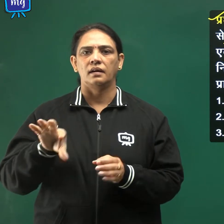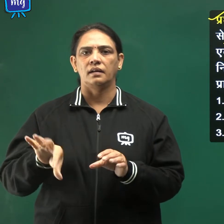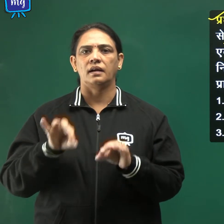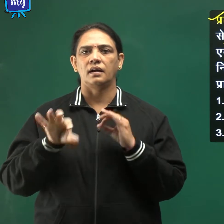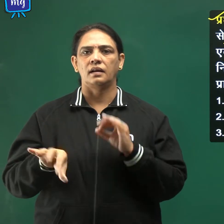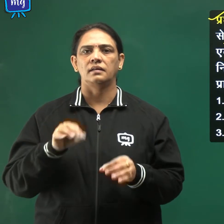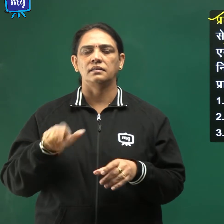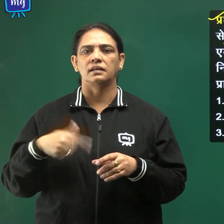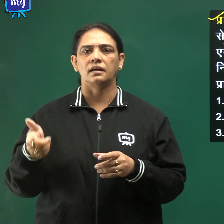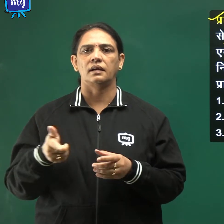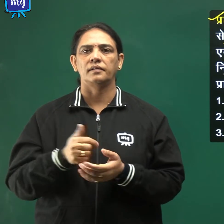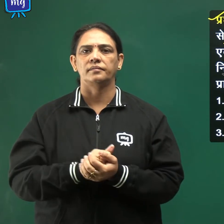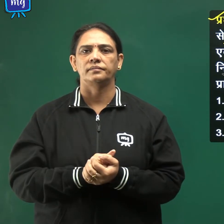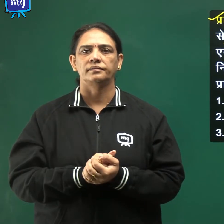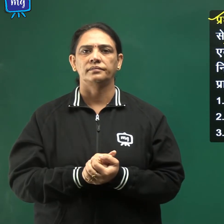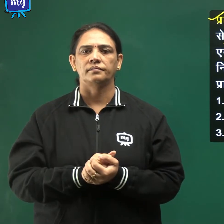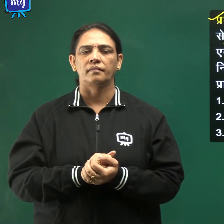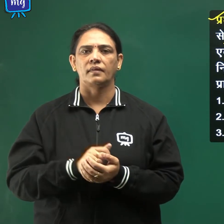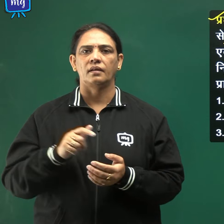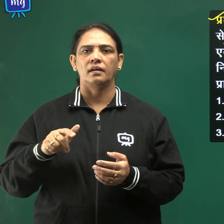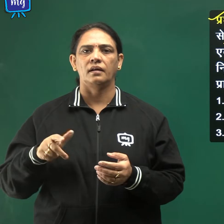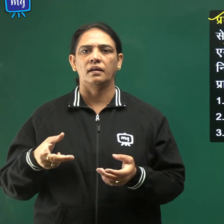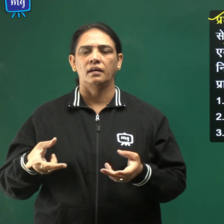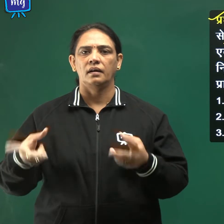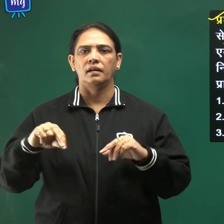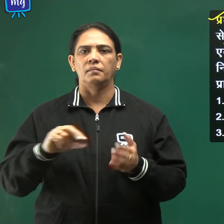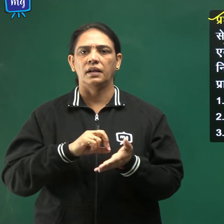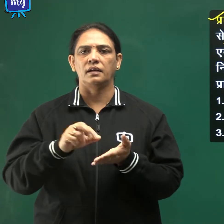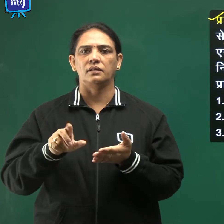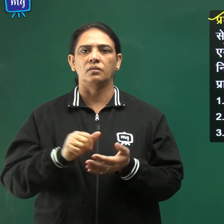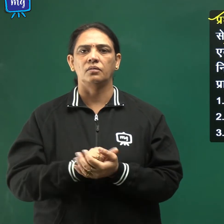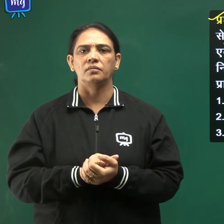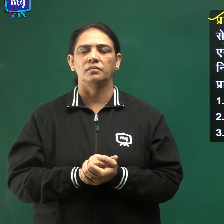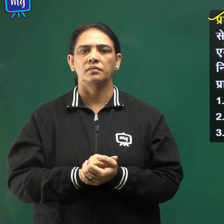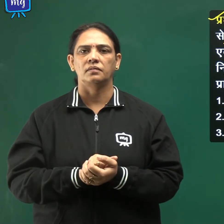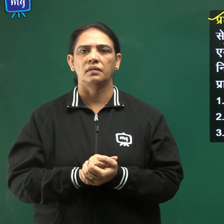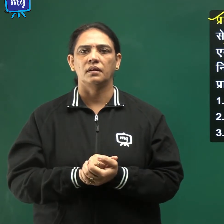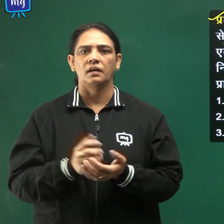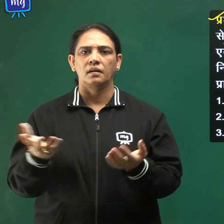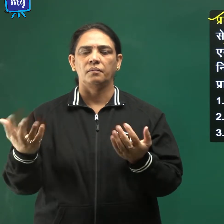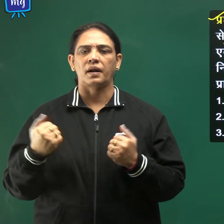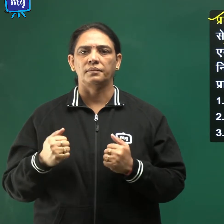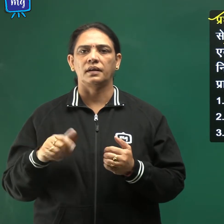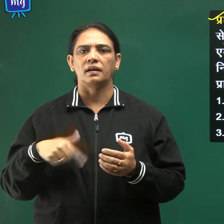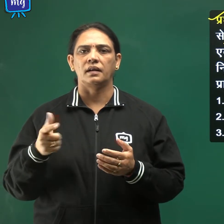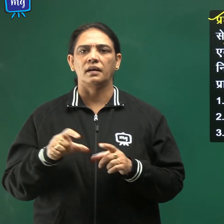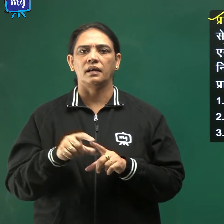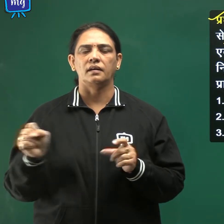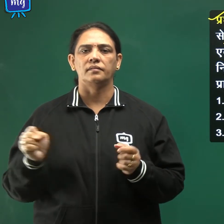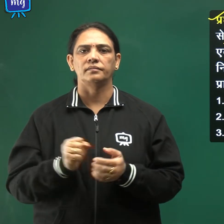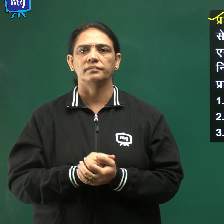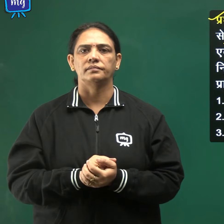जाता है निम्नलिखित को को प्राप्त करने की